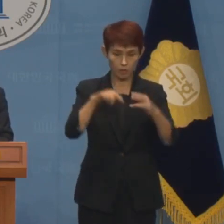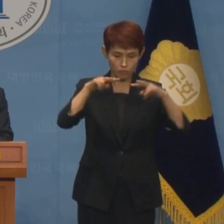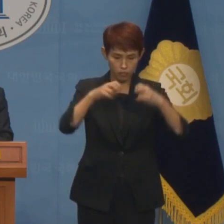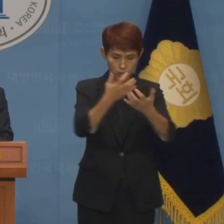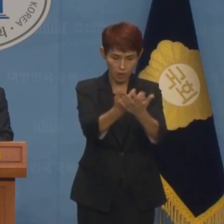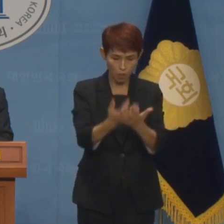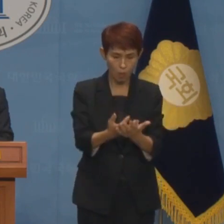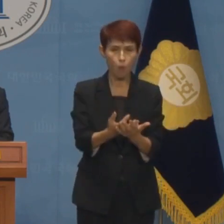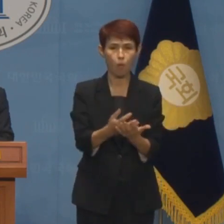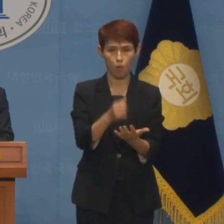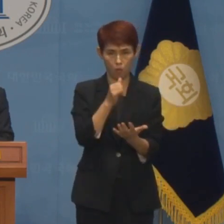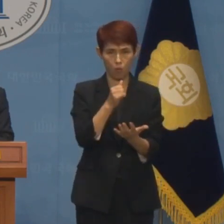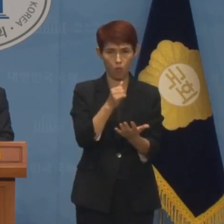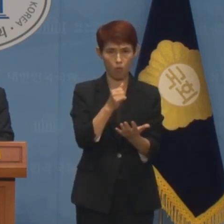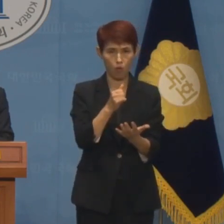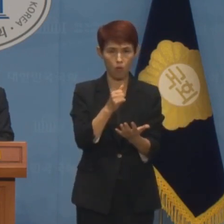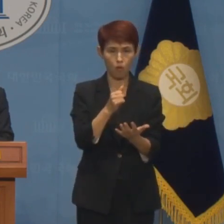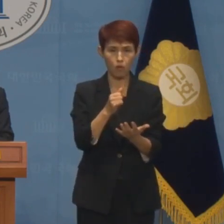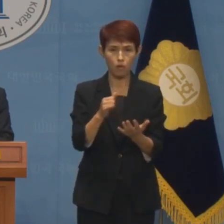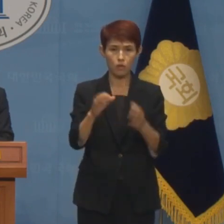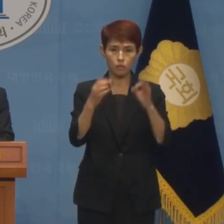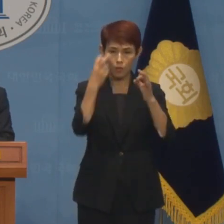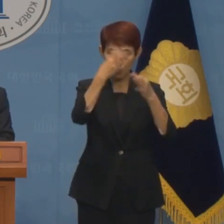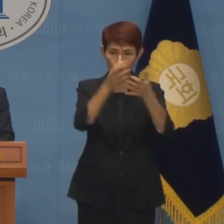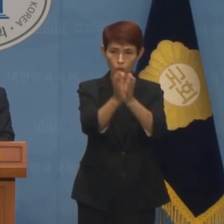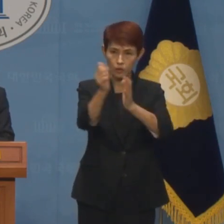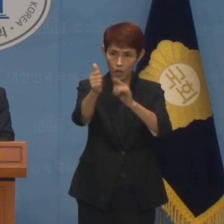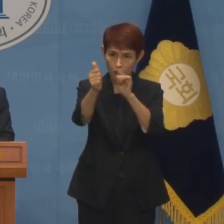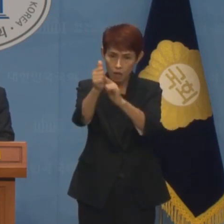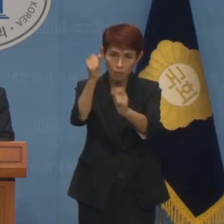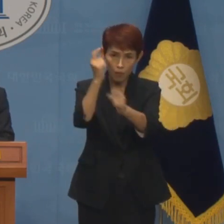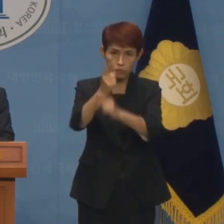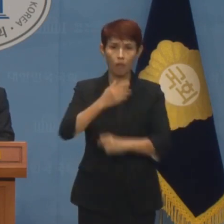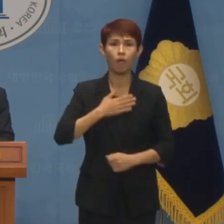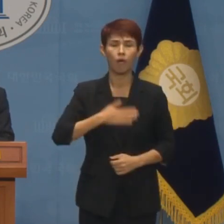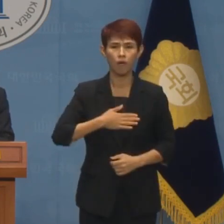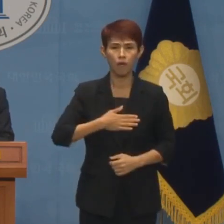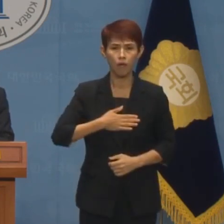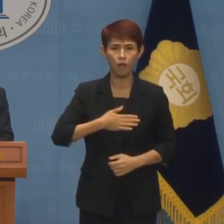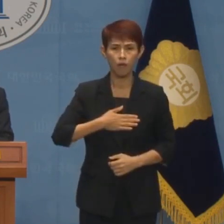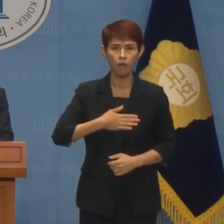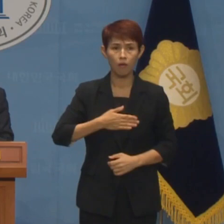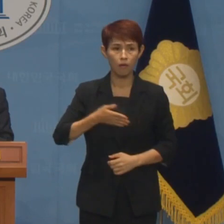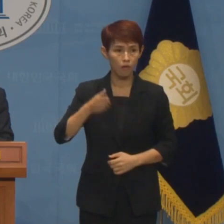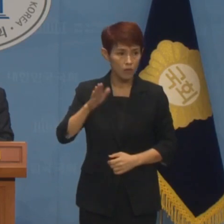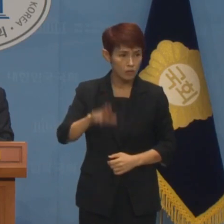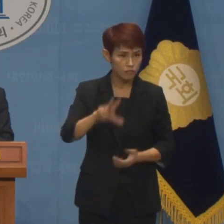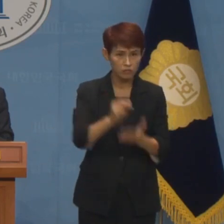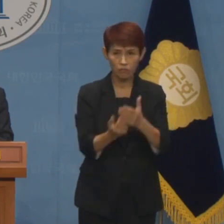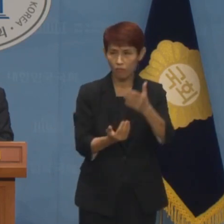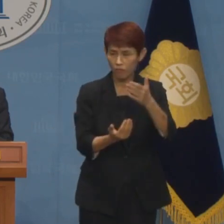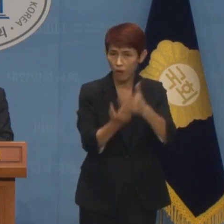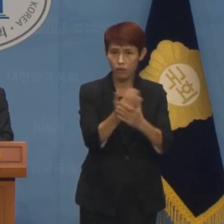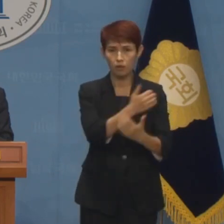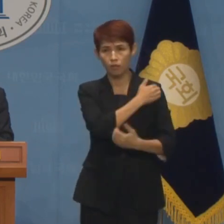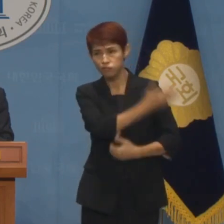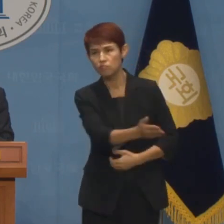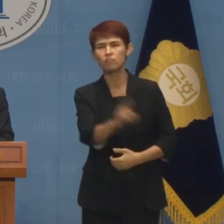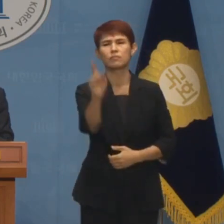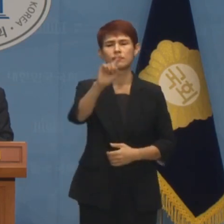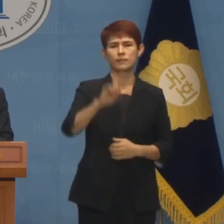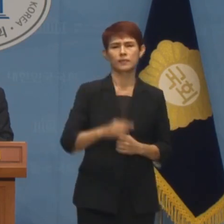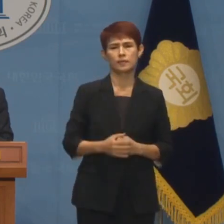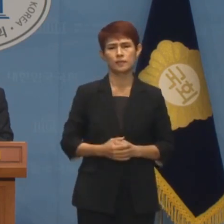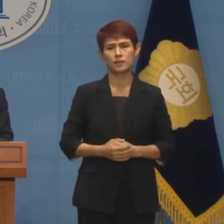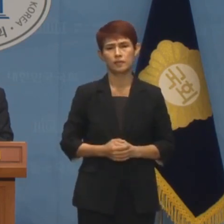있고 여기에 대해서 금감원장이 알고 있을 텐데 어떻게 이것들을 지금 이 지경이 될 때까지 방치를 했느냐,